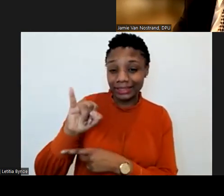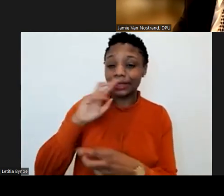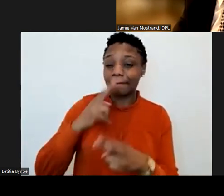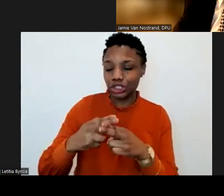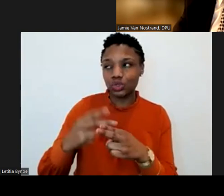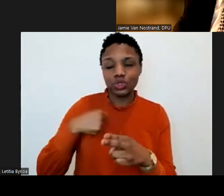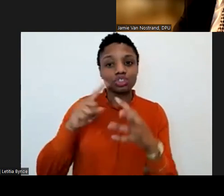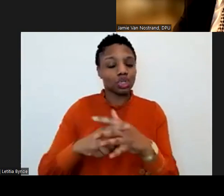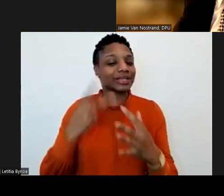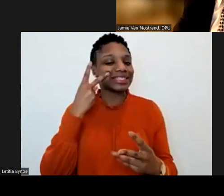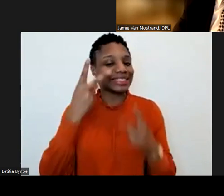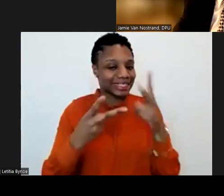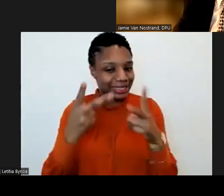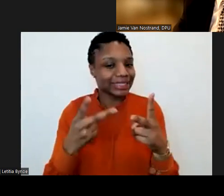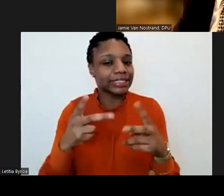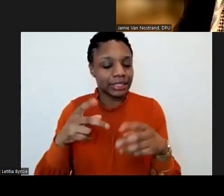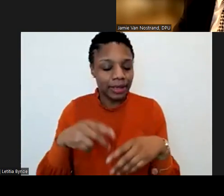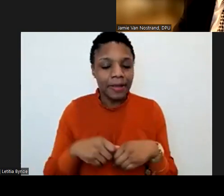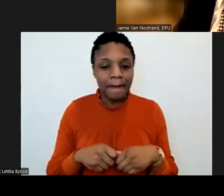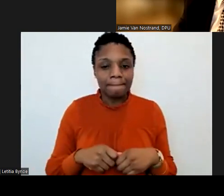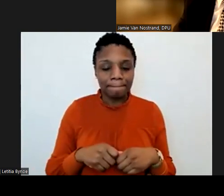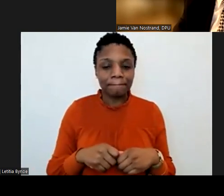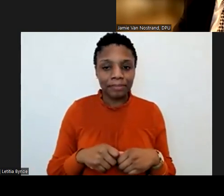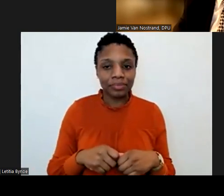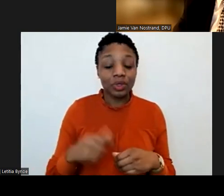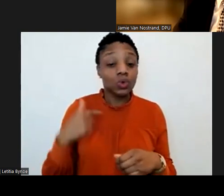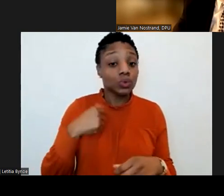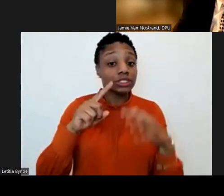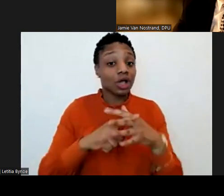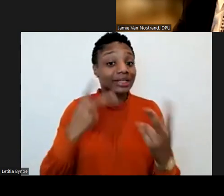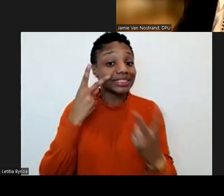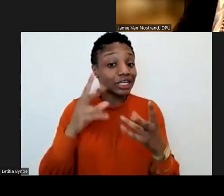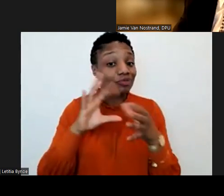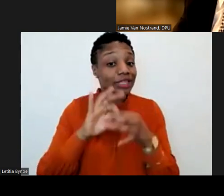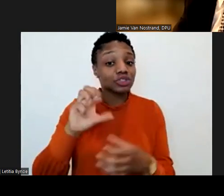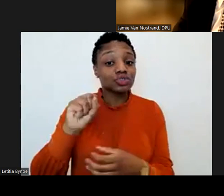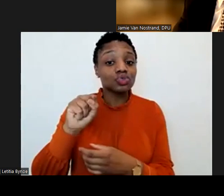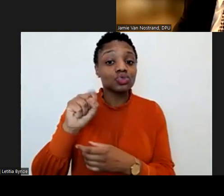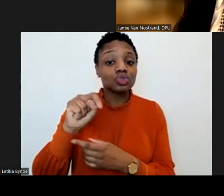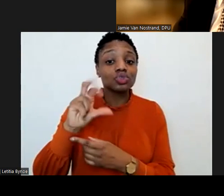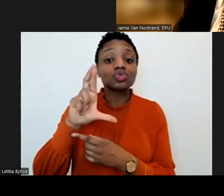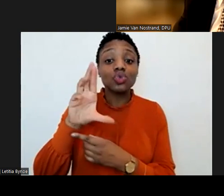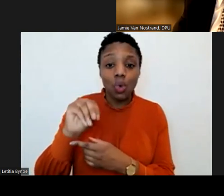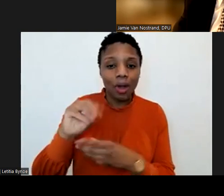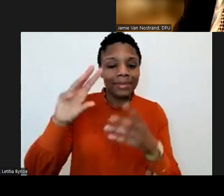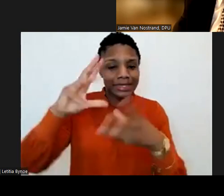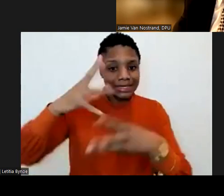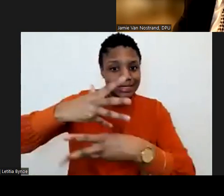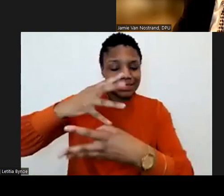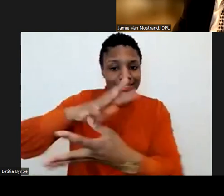el nosotros vamos a estar mirando esto hemos estado viendo algunas de estas cosas en cuanto a los